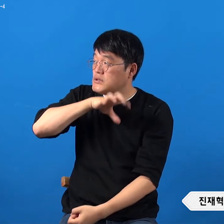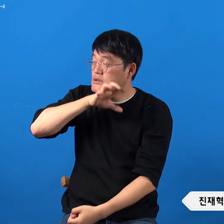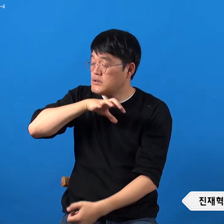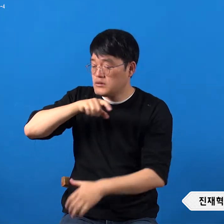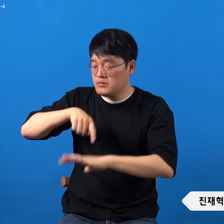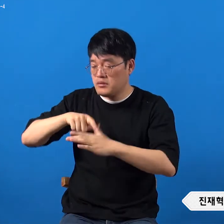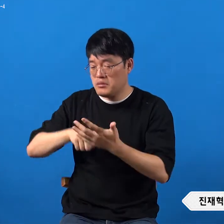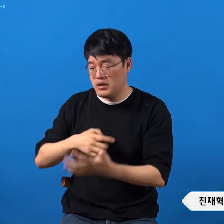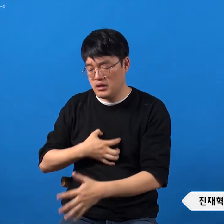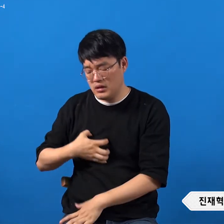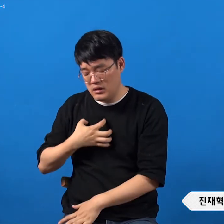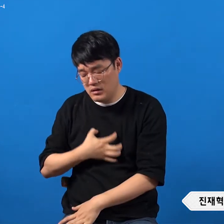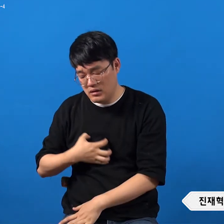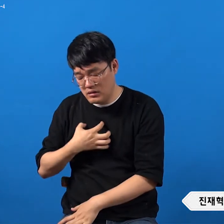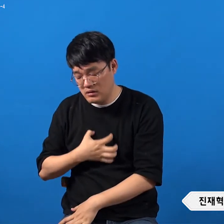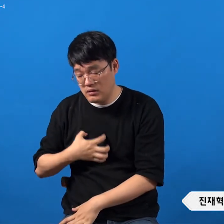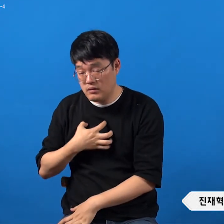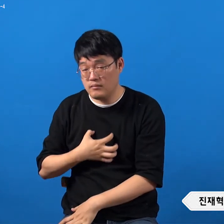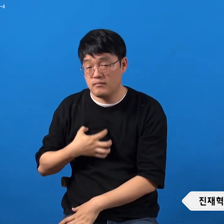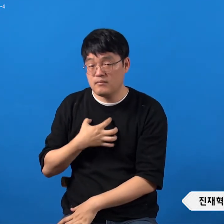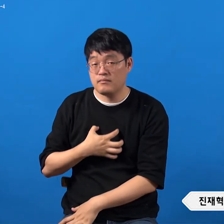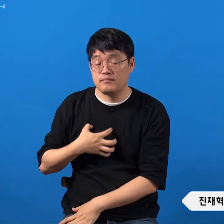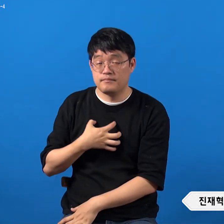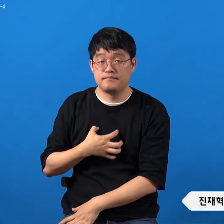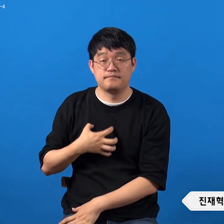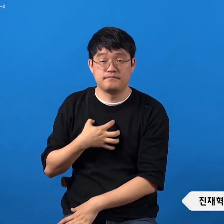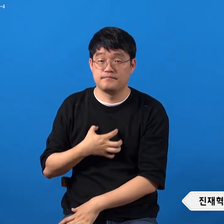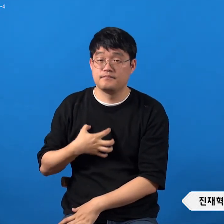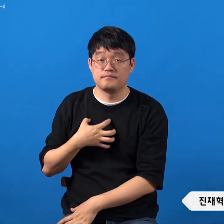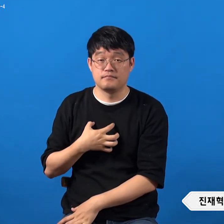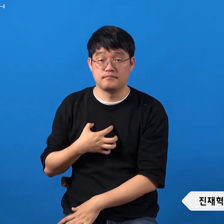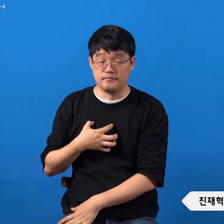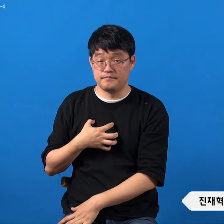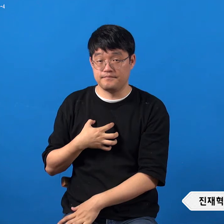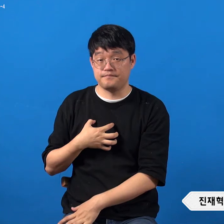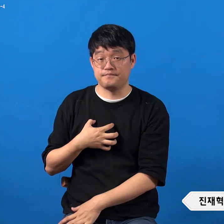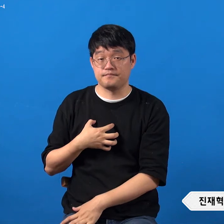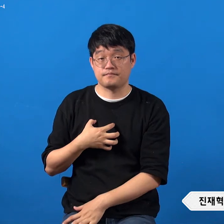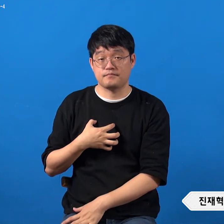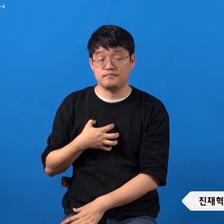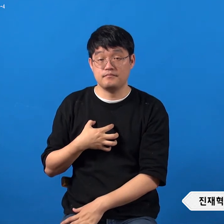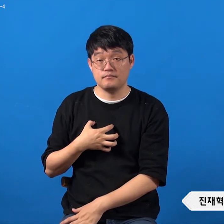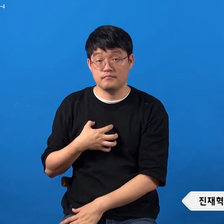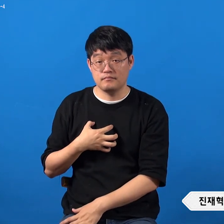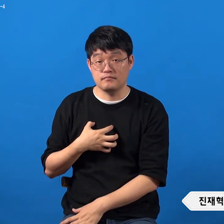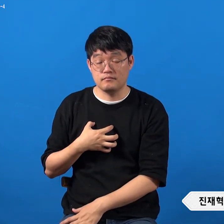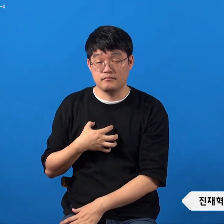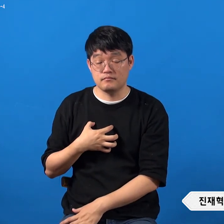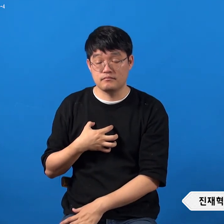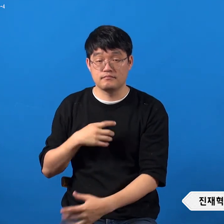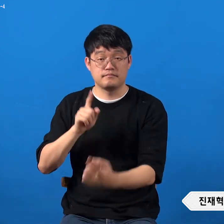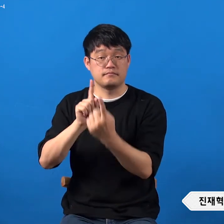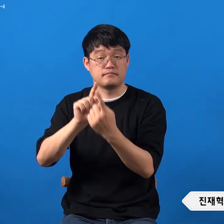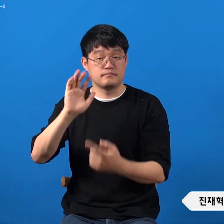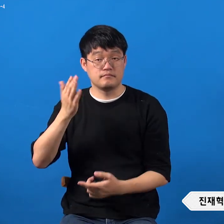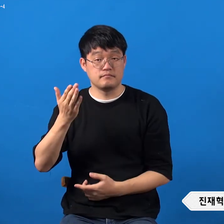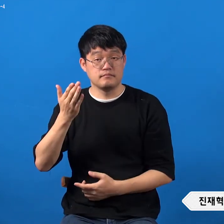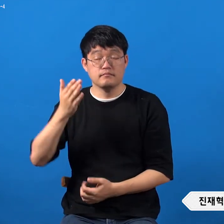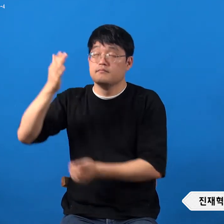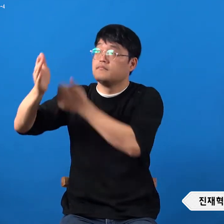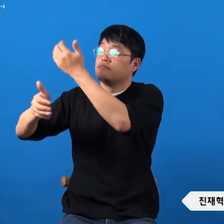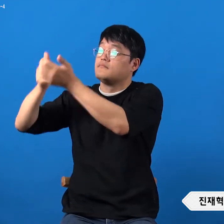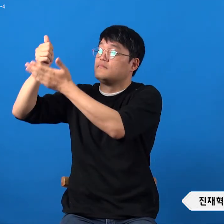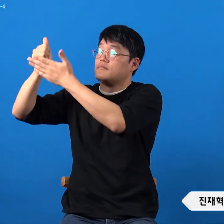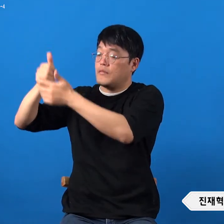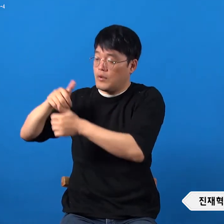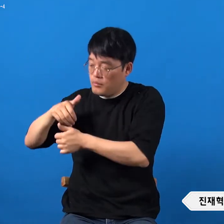마음의 걱정과 생존을 향한 몸부림을 우리는 바라보게 됩니다. 하나님이 보내시고 하나님이